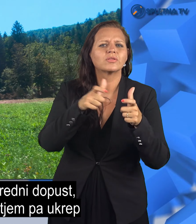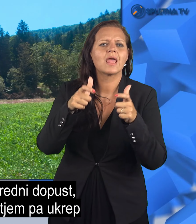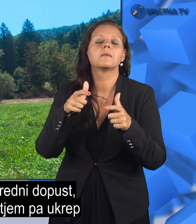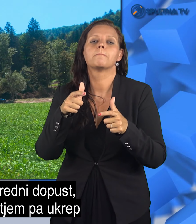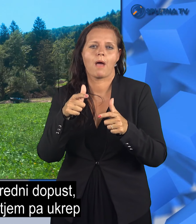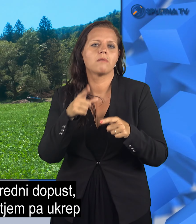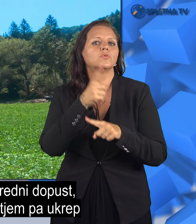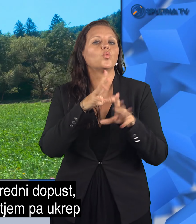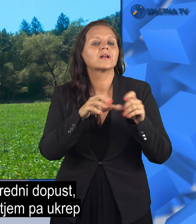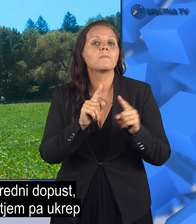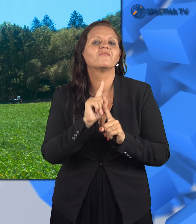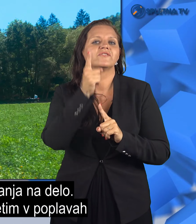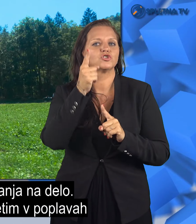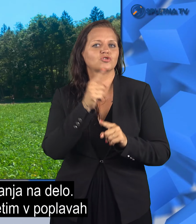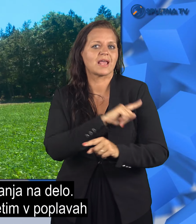in čakanja na delo.